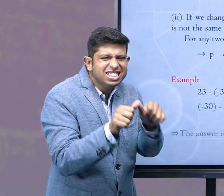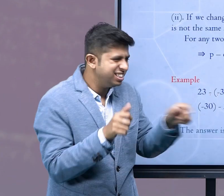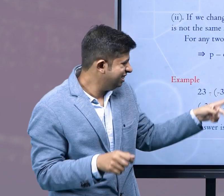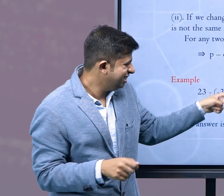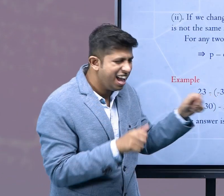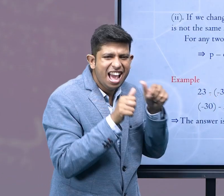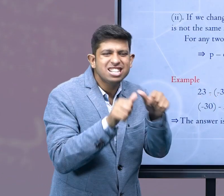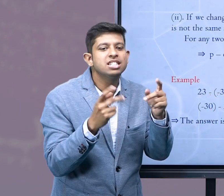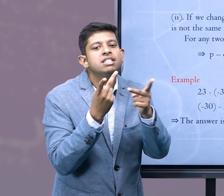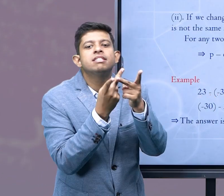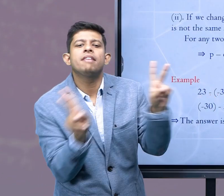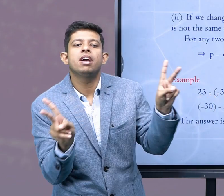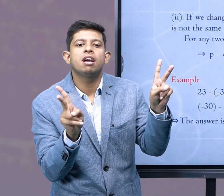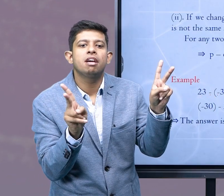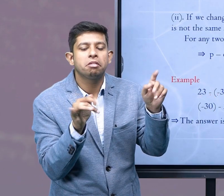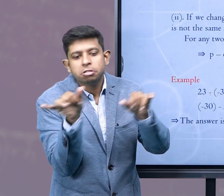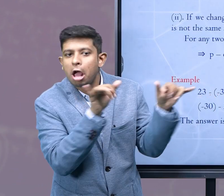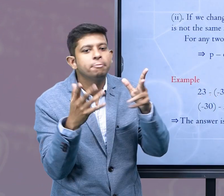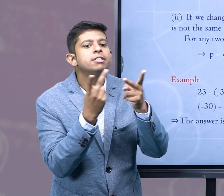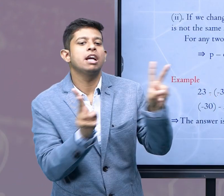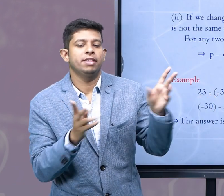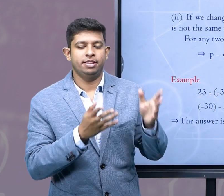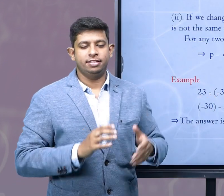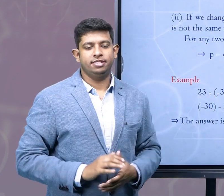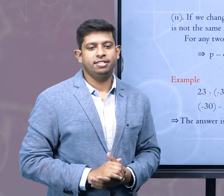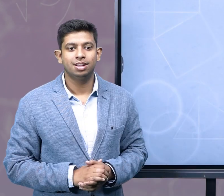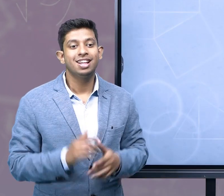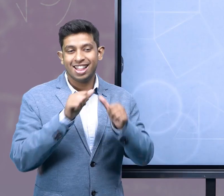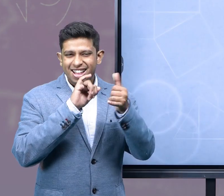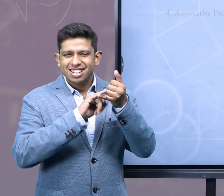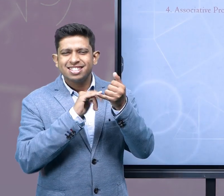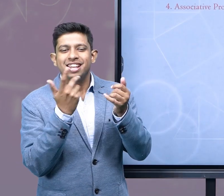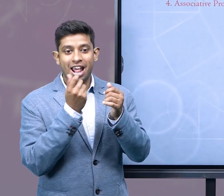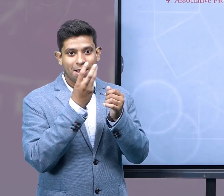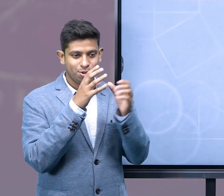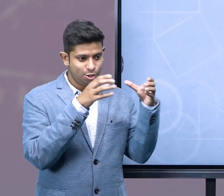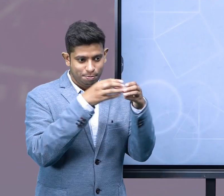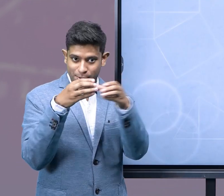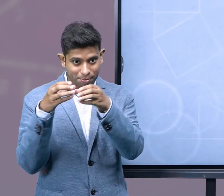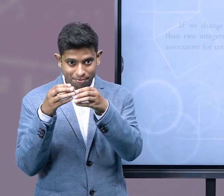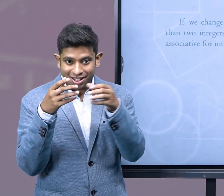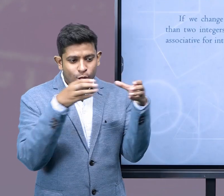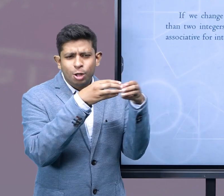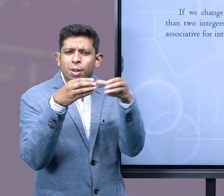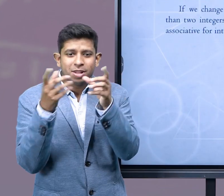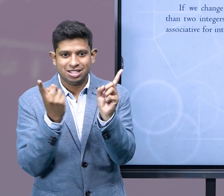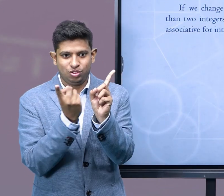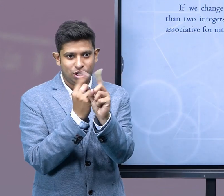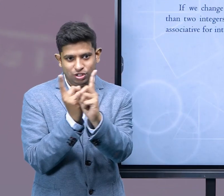संख्याओं का क्रम बदलने के बाद उत्तर अलग अलग आता है। साहचर्य गुणधर्म, यदि हम दो से